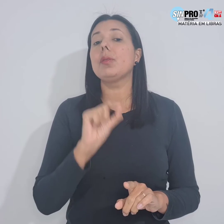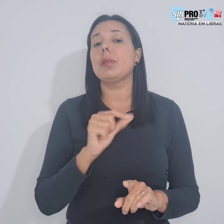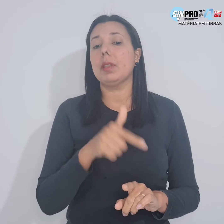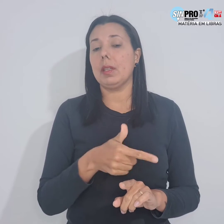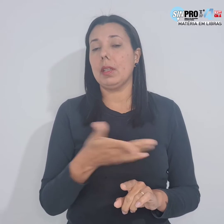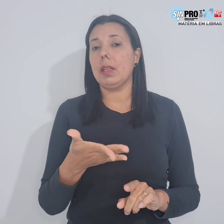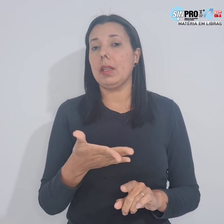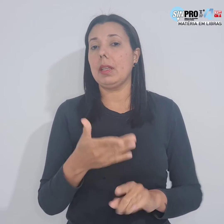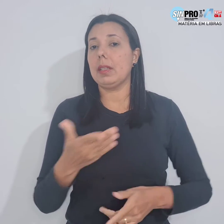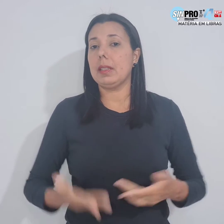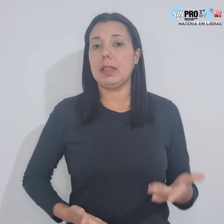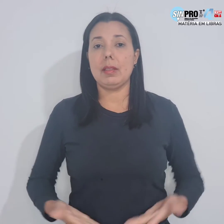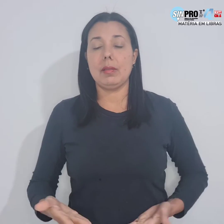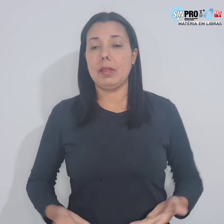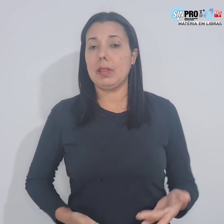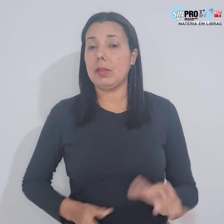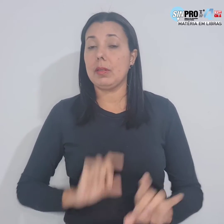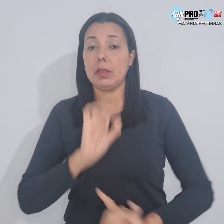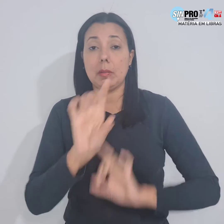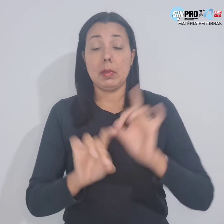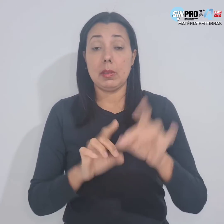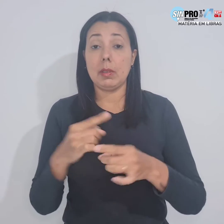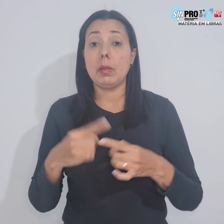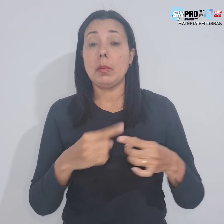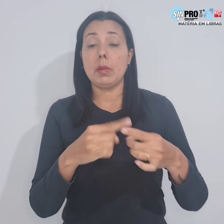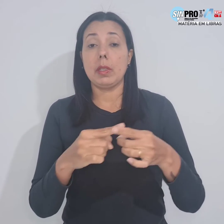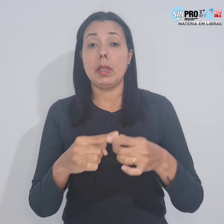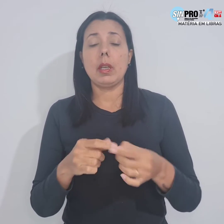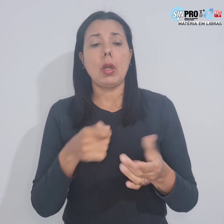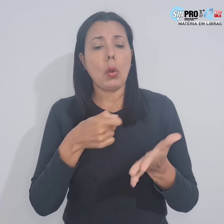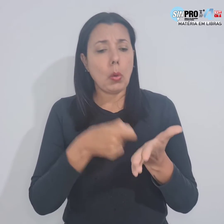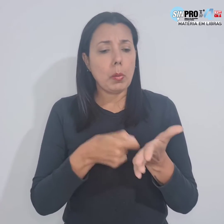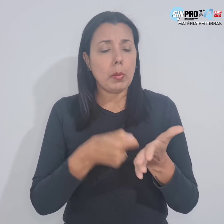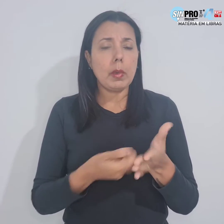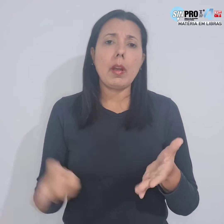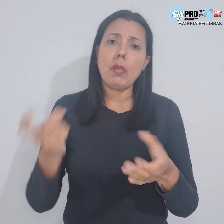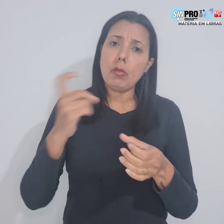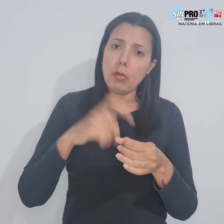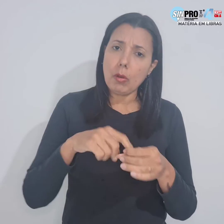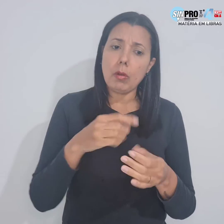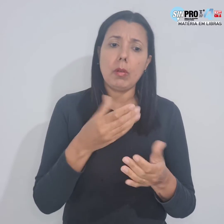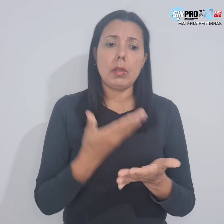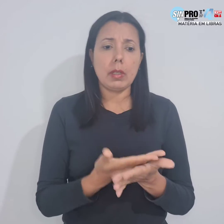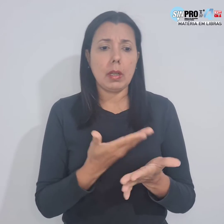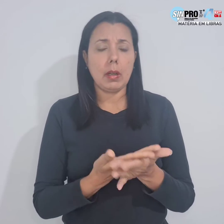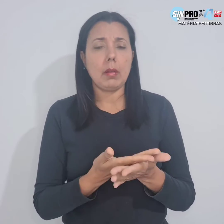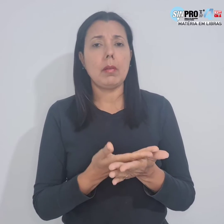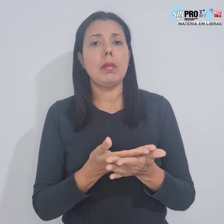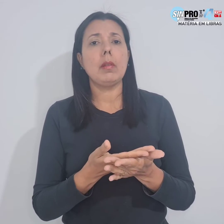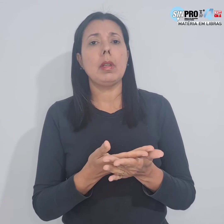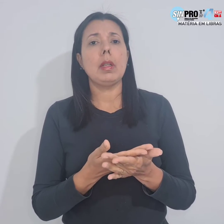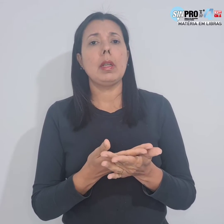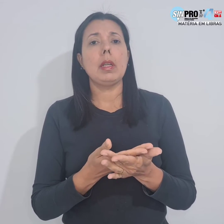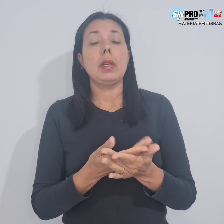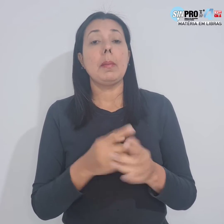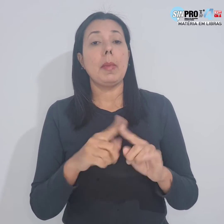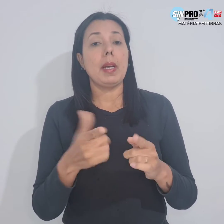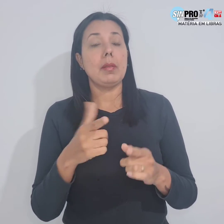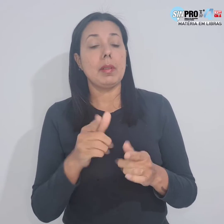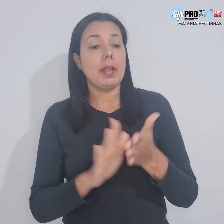considerada serviço essencial, porque ao obrigar a reabertura de escolas em massa e sem seguir os